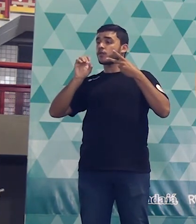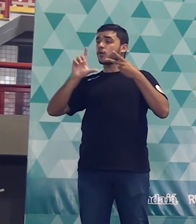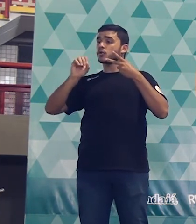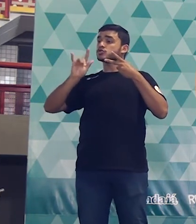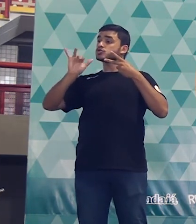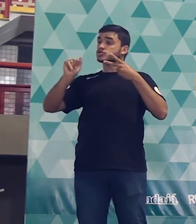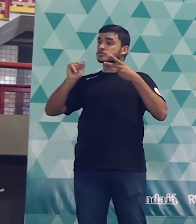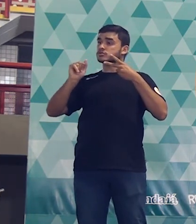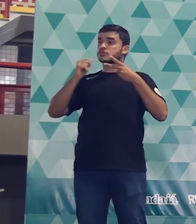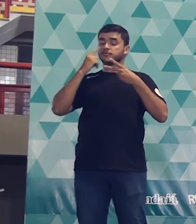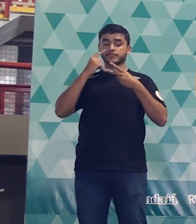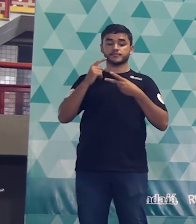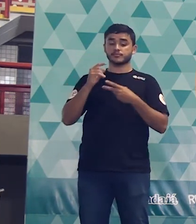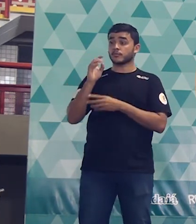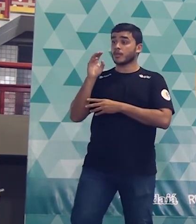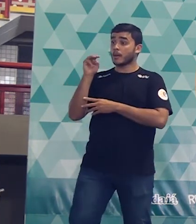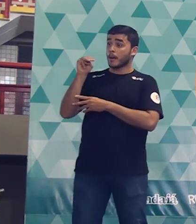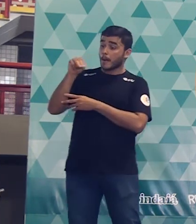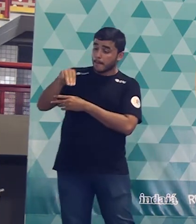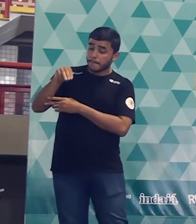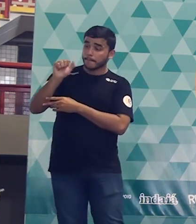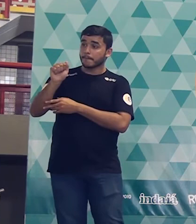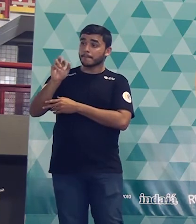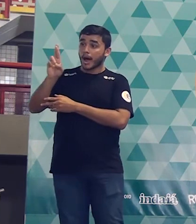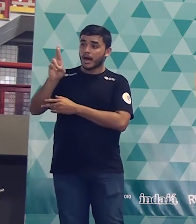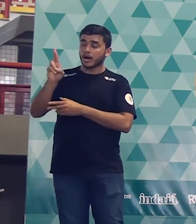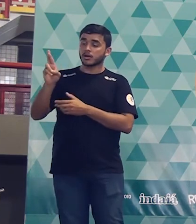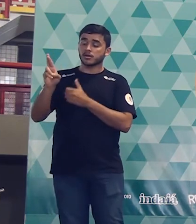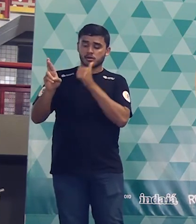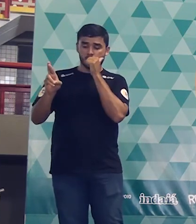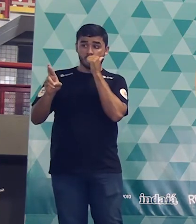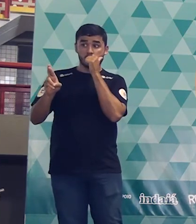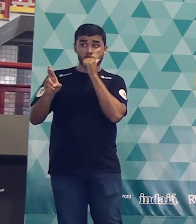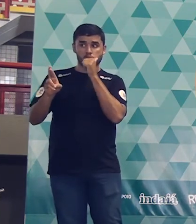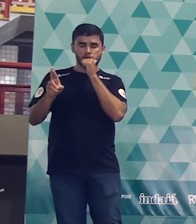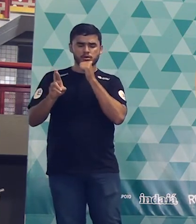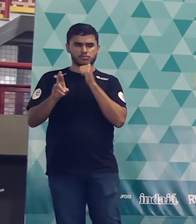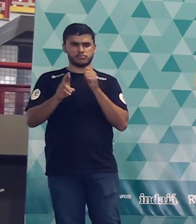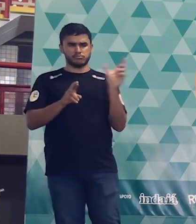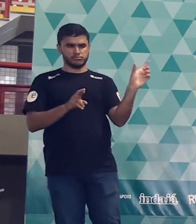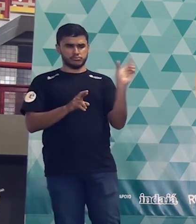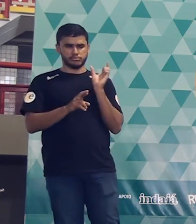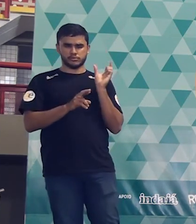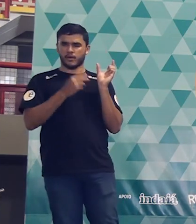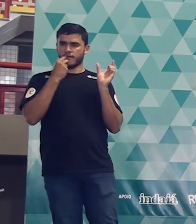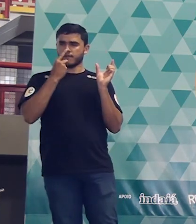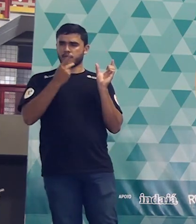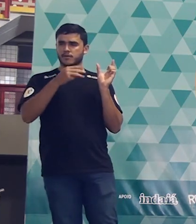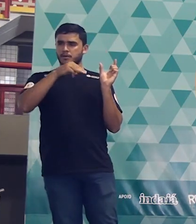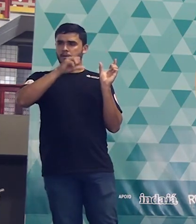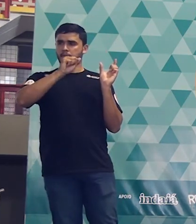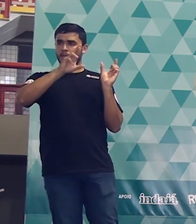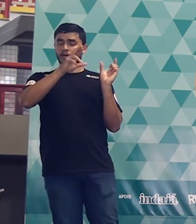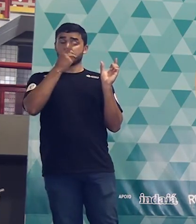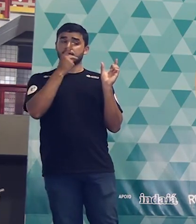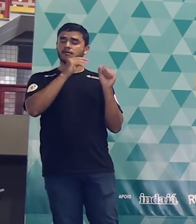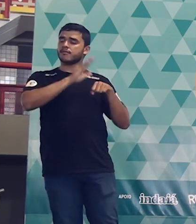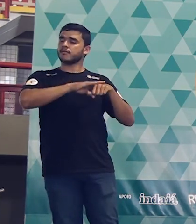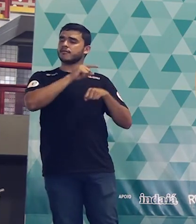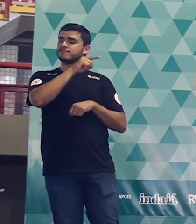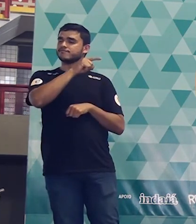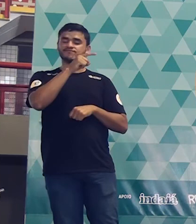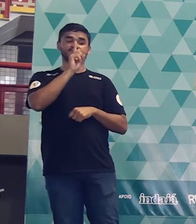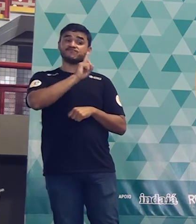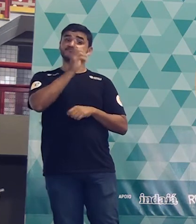podemos inferir? Que ela, no caso, ela entendeu que ele está usando o mar somente como um pretexto para